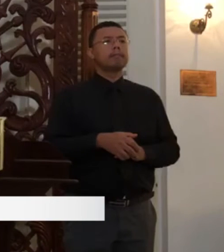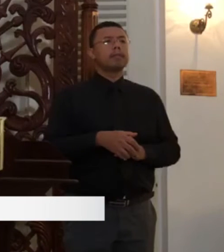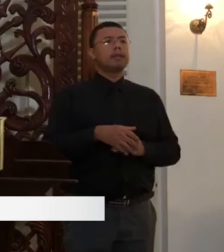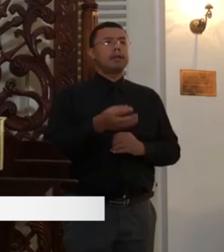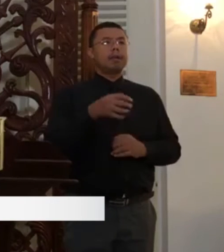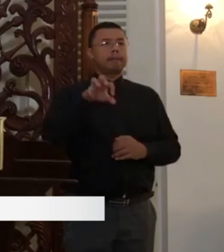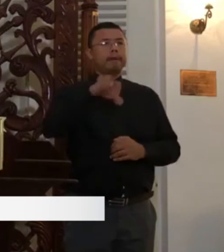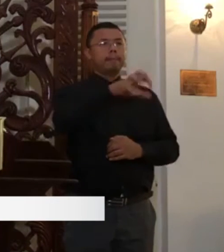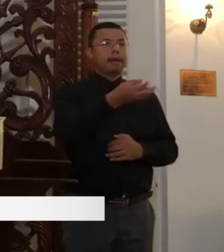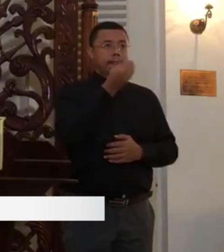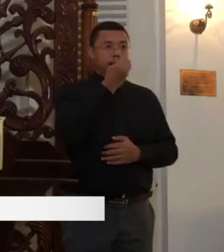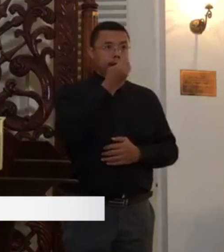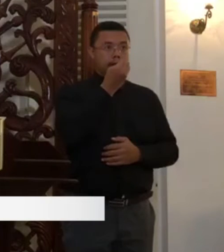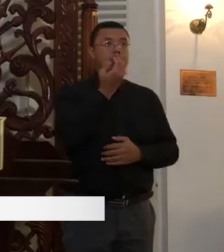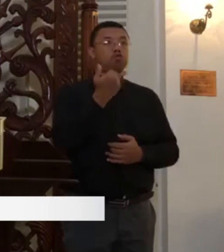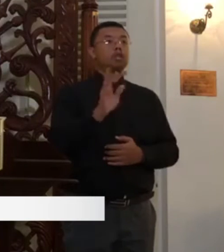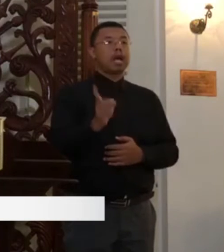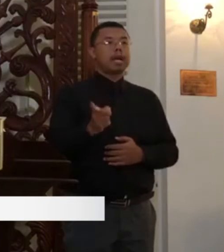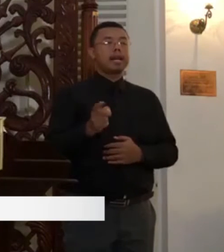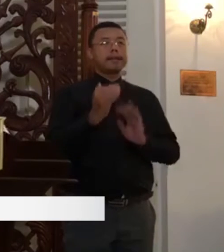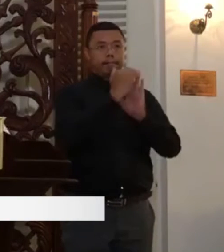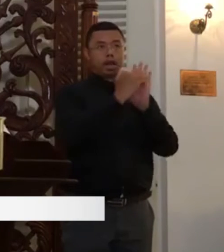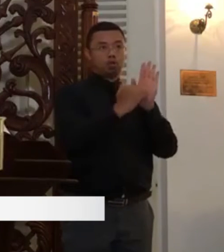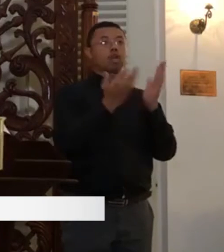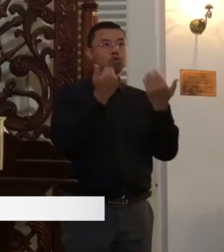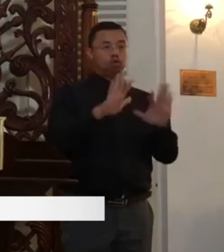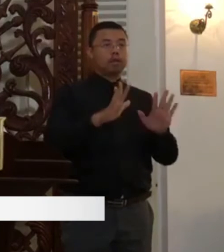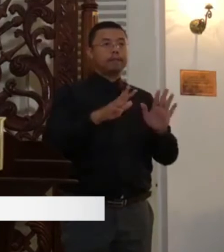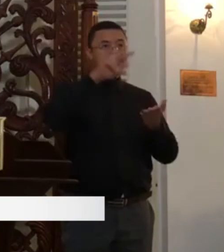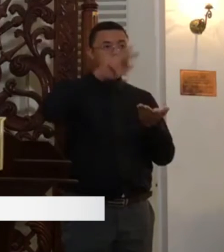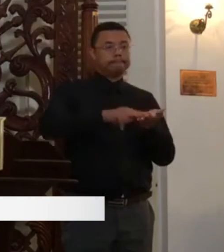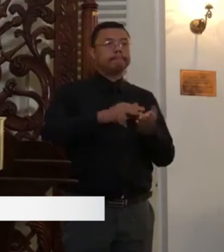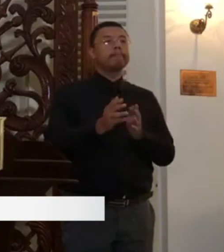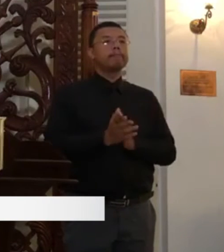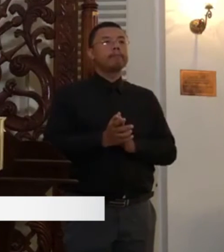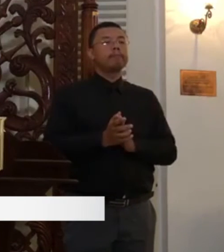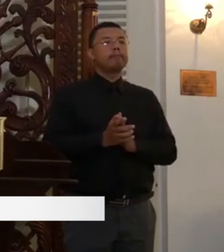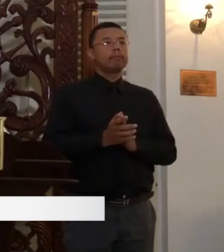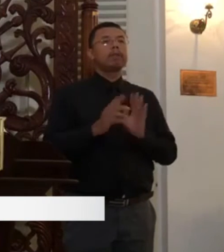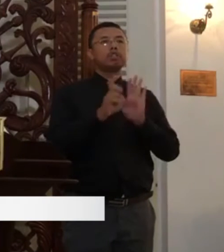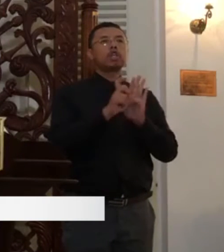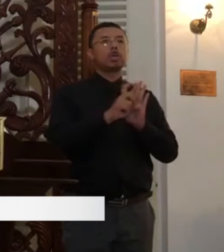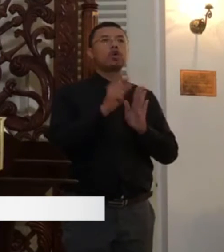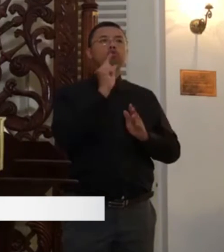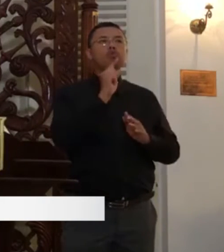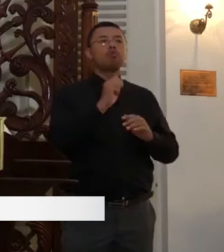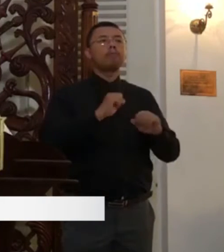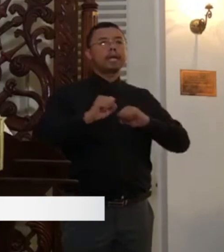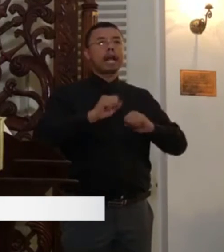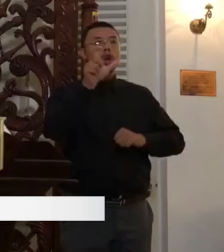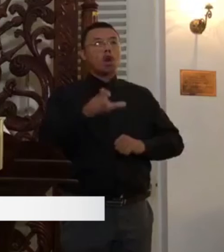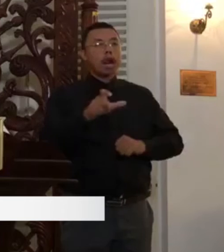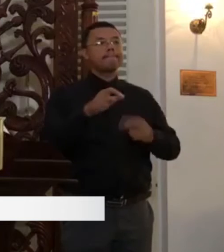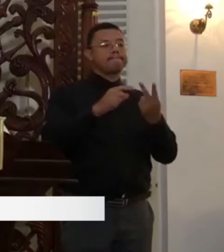logistik, di situ juga ada ketentuan yang mengatur bahwa kegiatan pergerakan orang